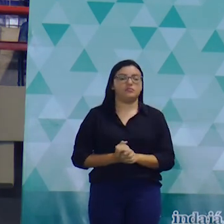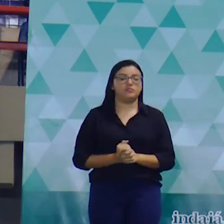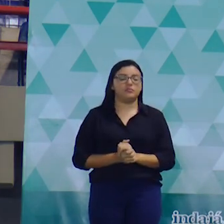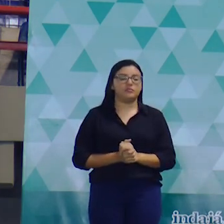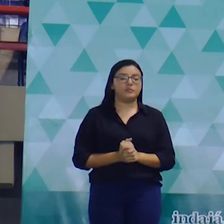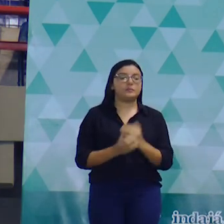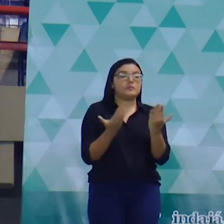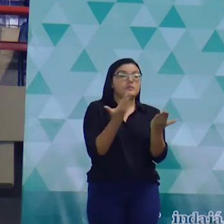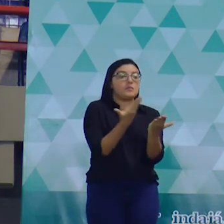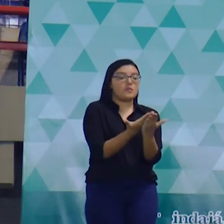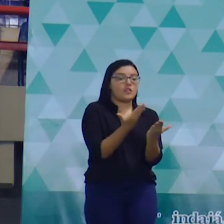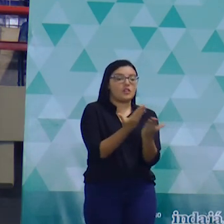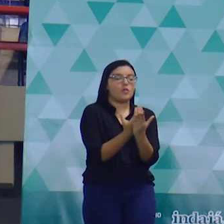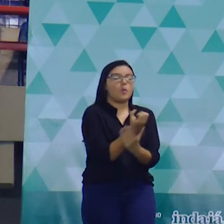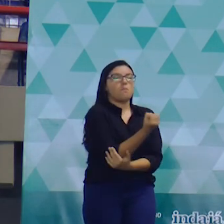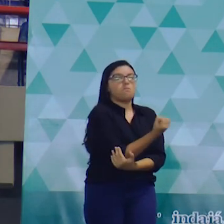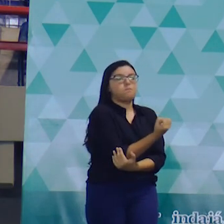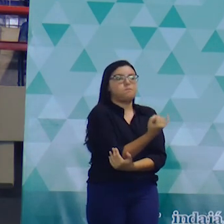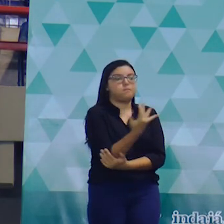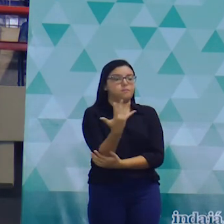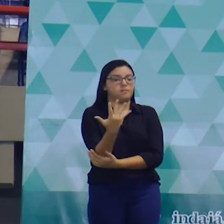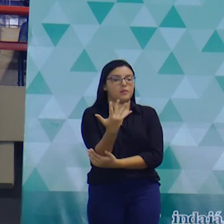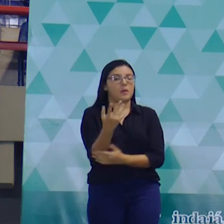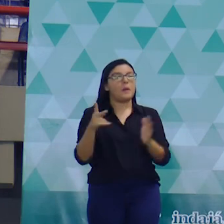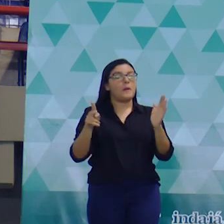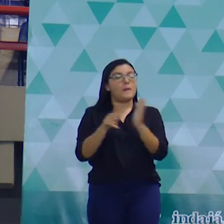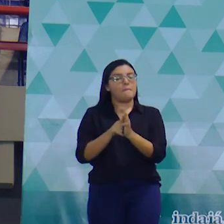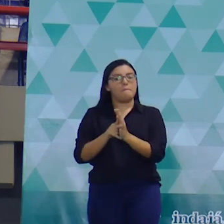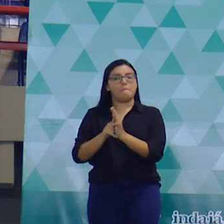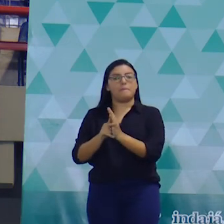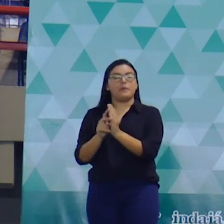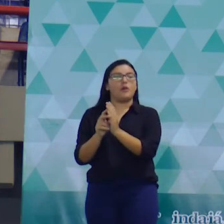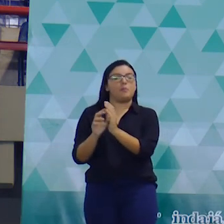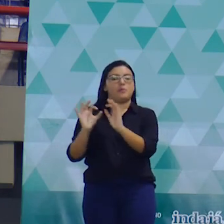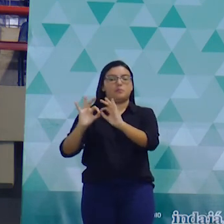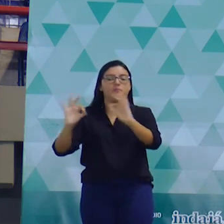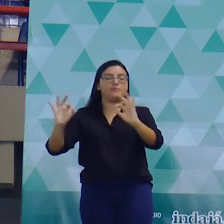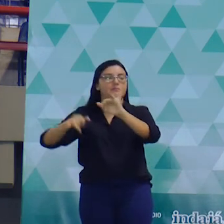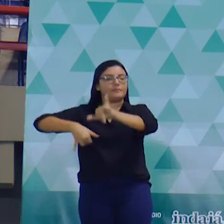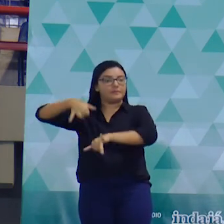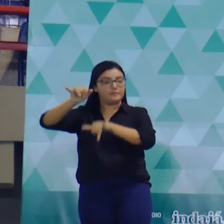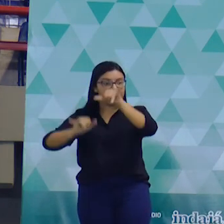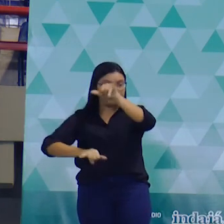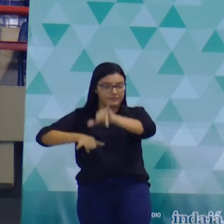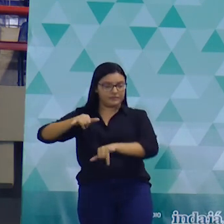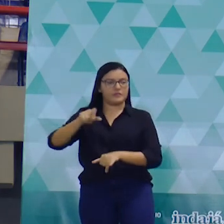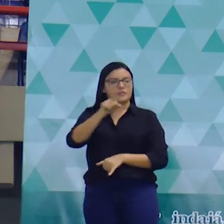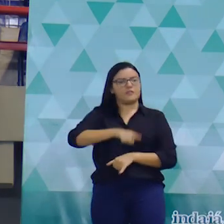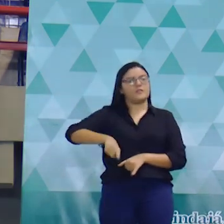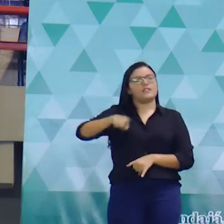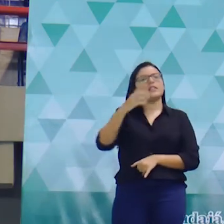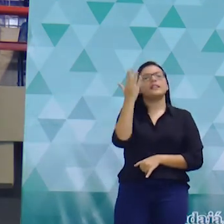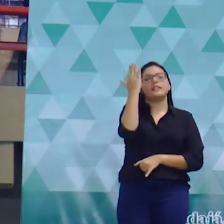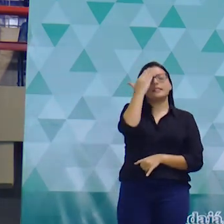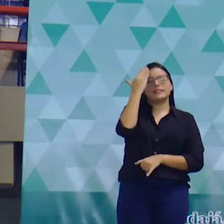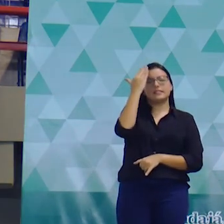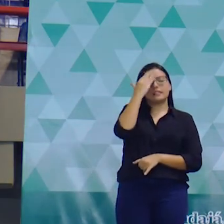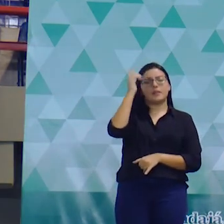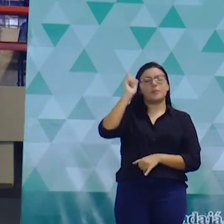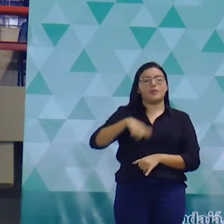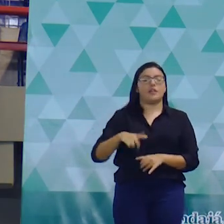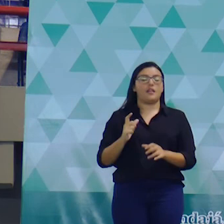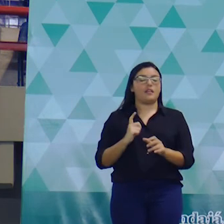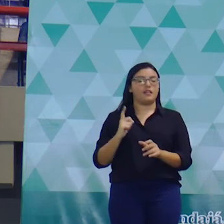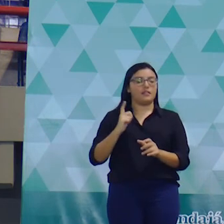É o estudo quantitativo de uma reação química. Eu acho que todo mundo aqui sabe que uma reação química ela é